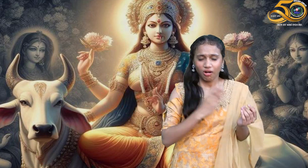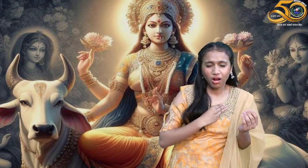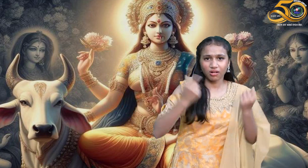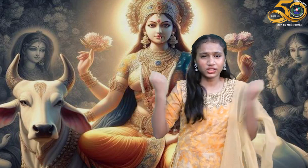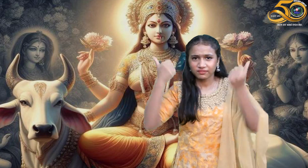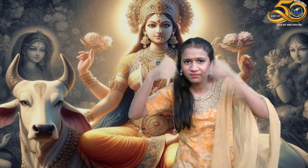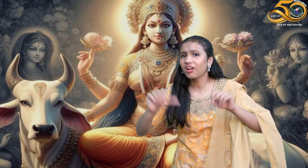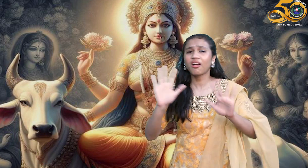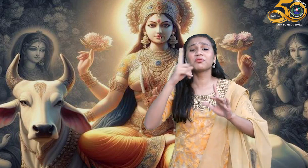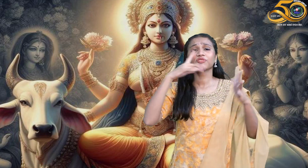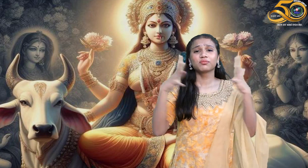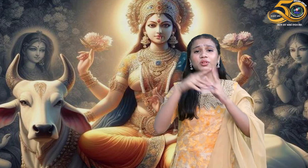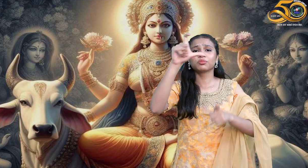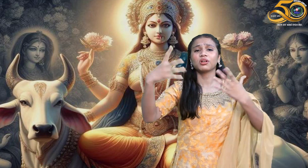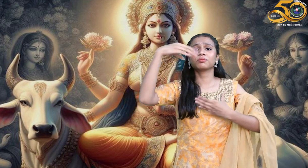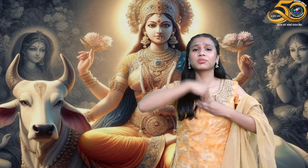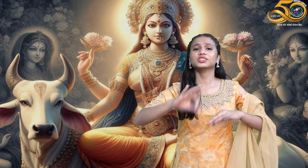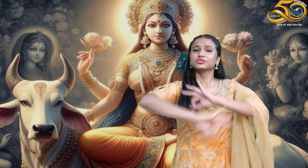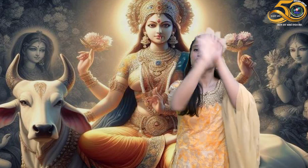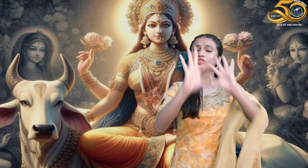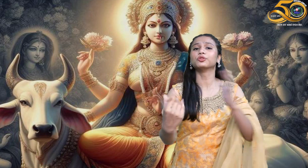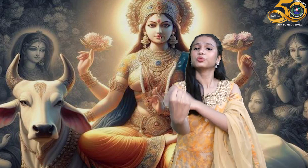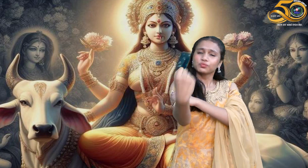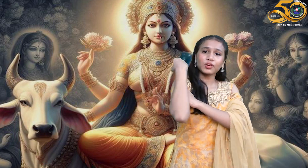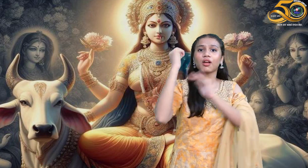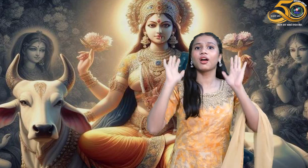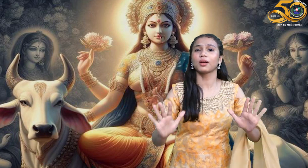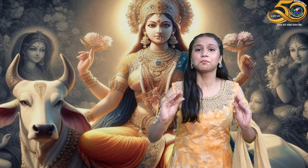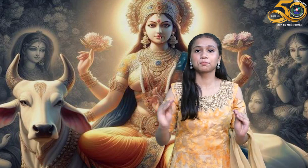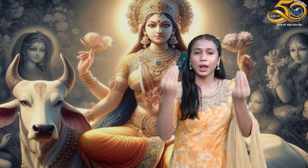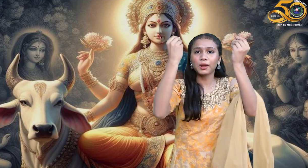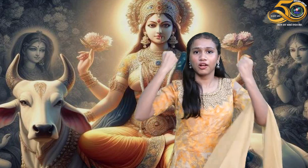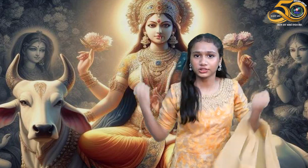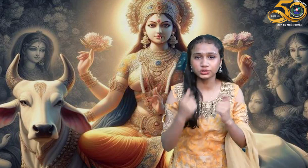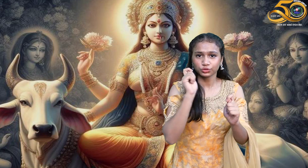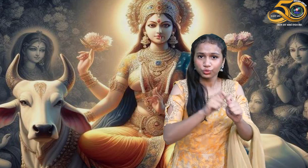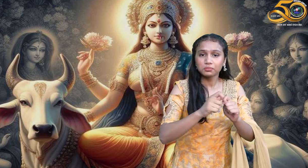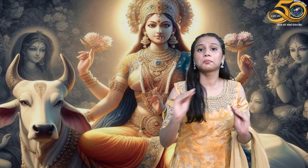मुक्त करके शक्ती प्रदान करती है जिससे उनके सभी कार्य पूर्ण होते है